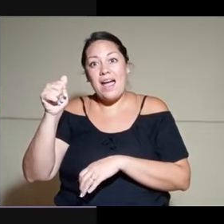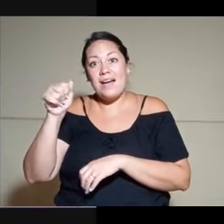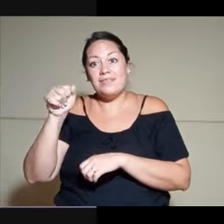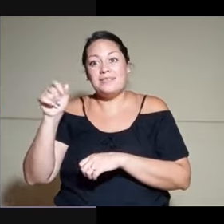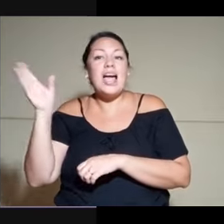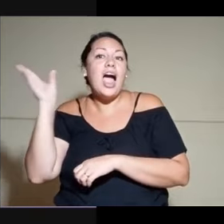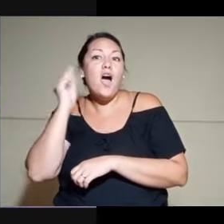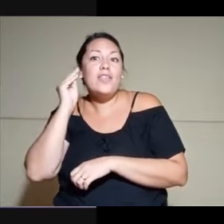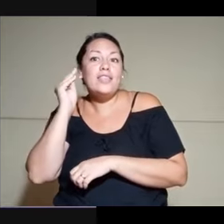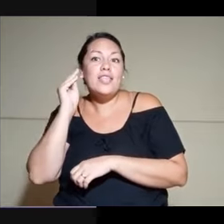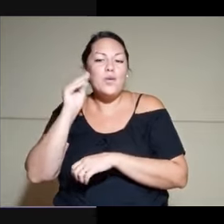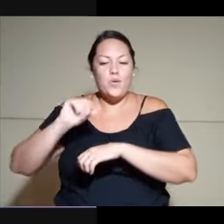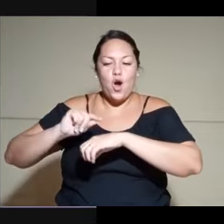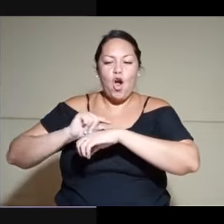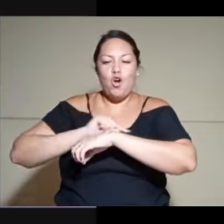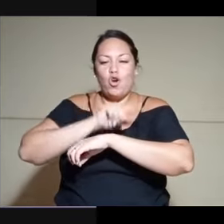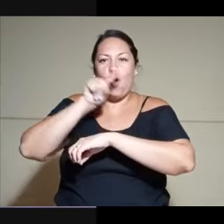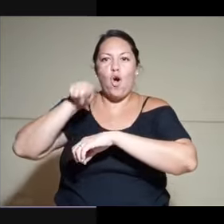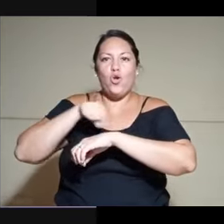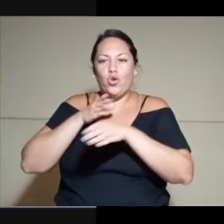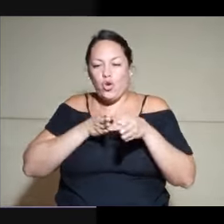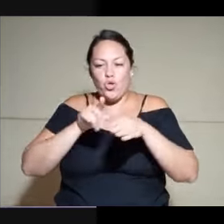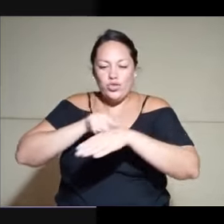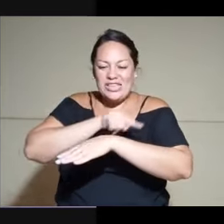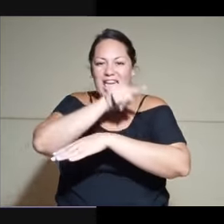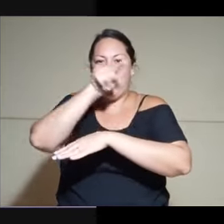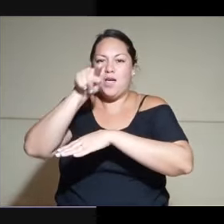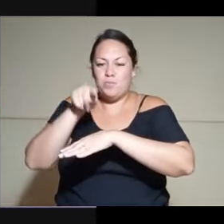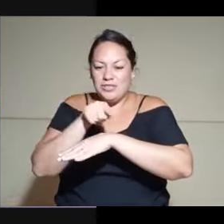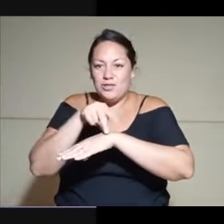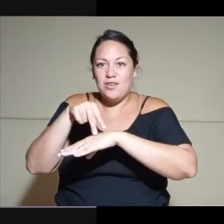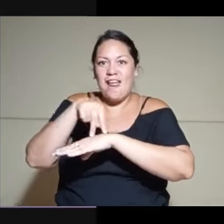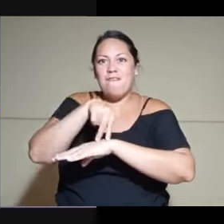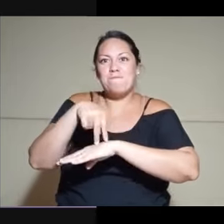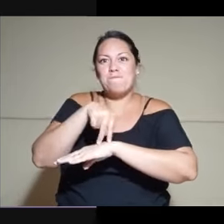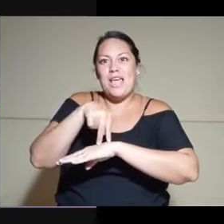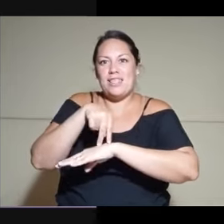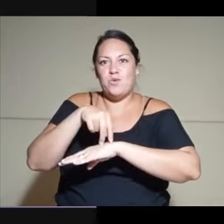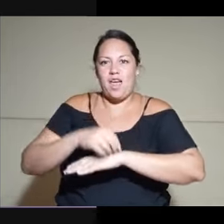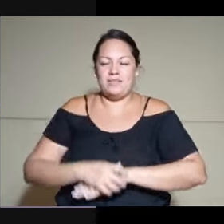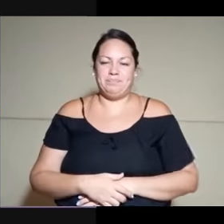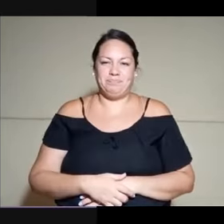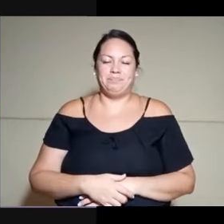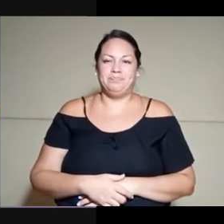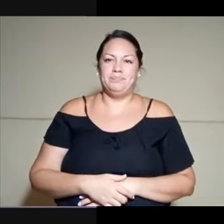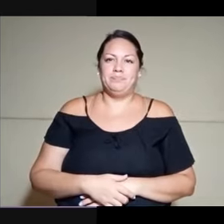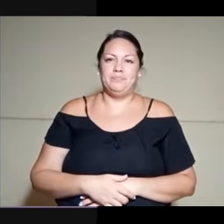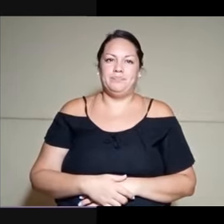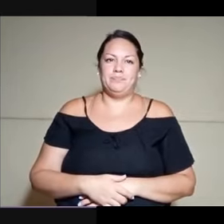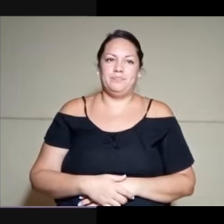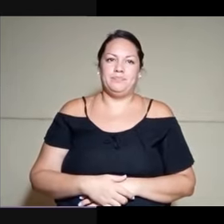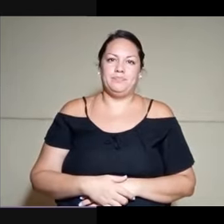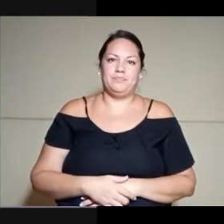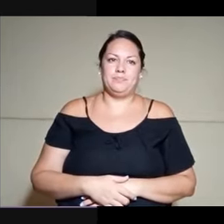donde toma contacto con la cóclea, la rama auditiva, y con los conductos semicirculares, y